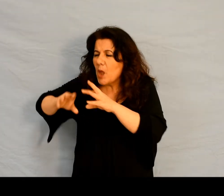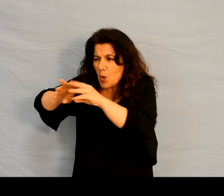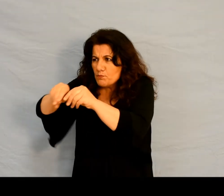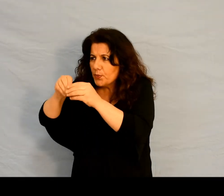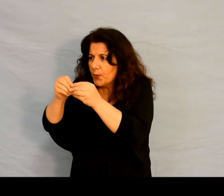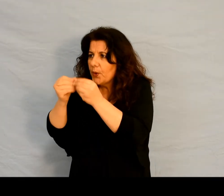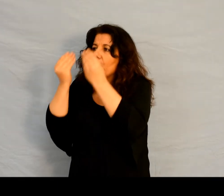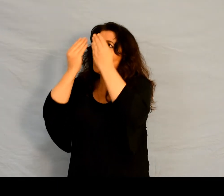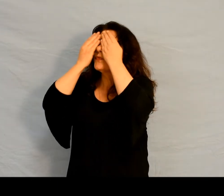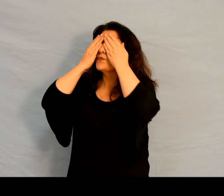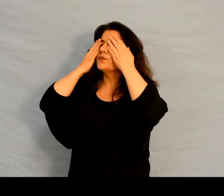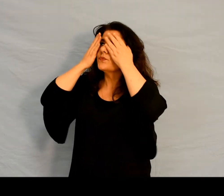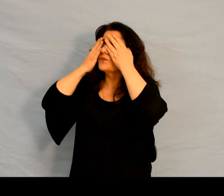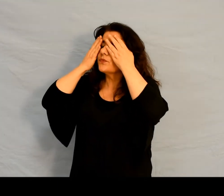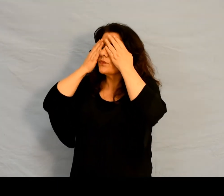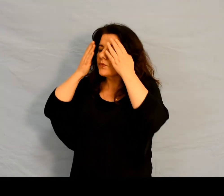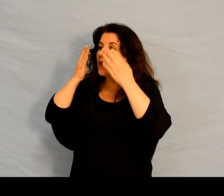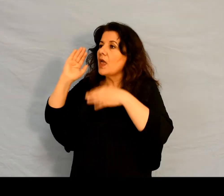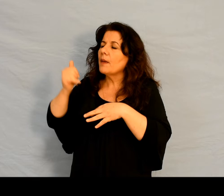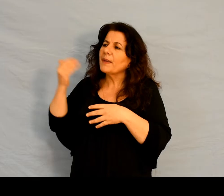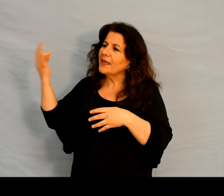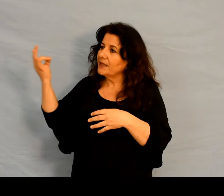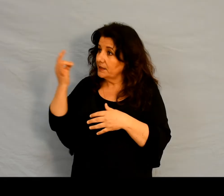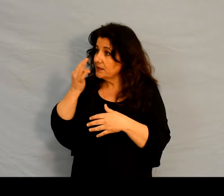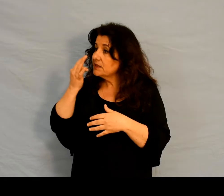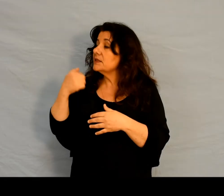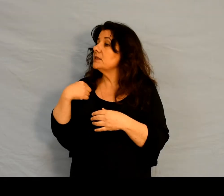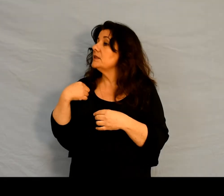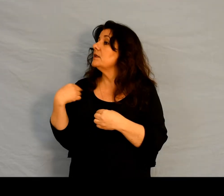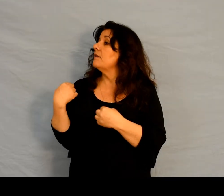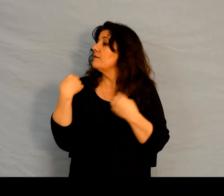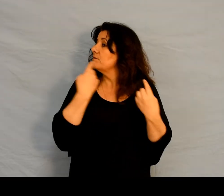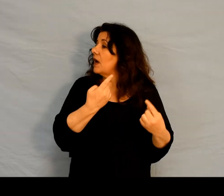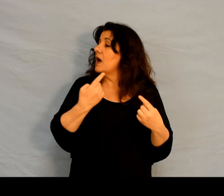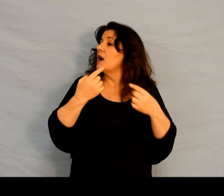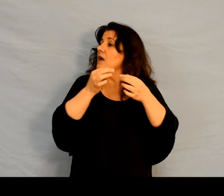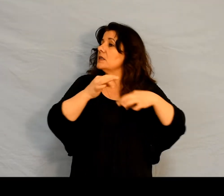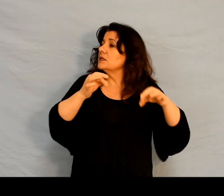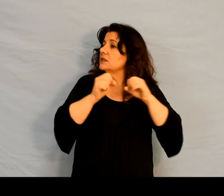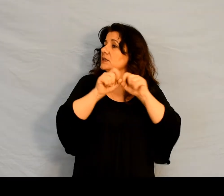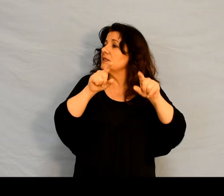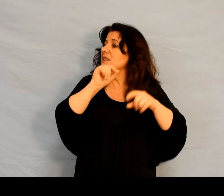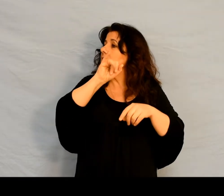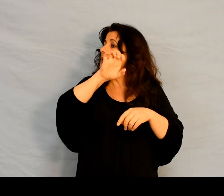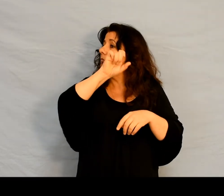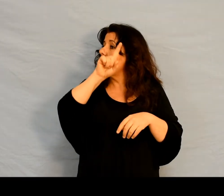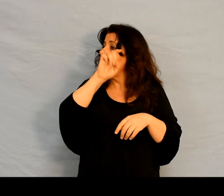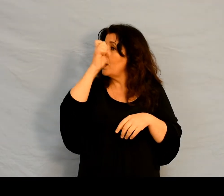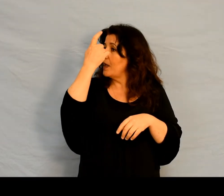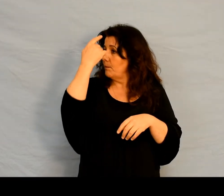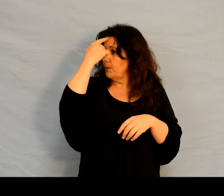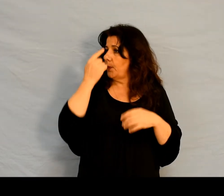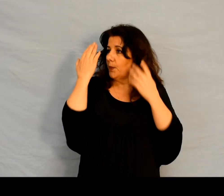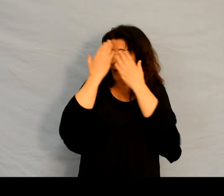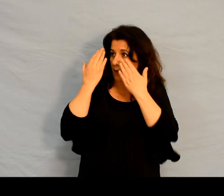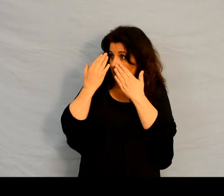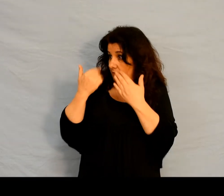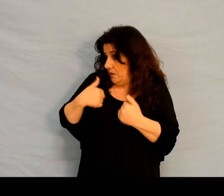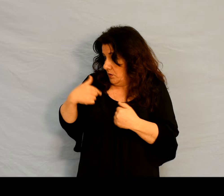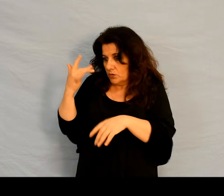yeux, et il m'a dit, « Va à Siloé et lave-toi. » Je suis donc allé,